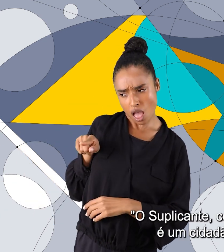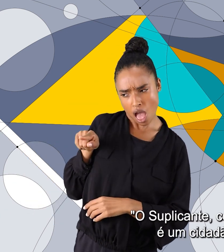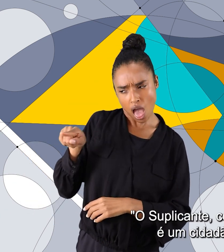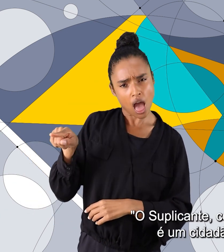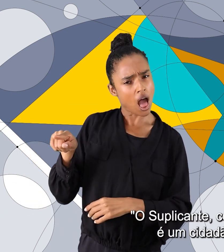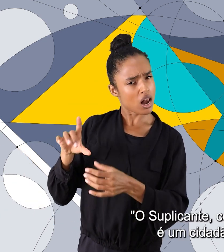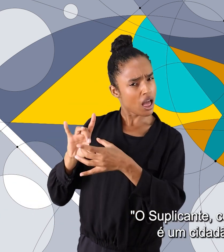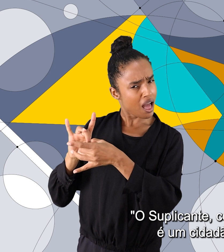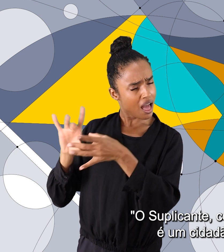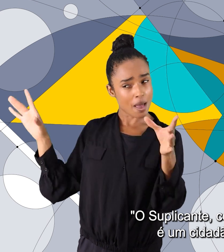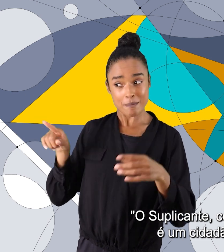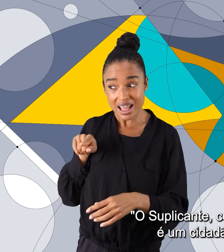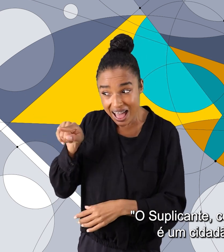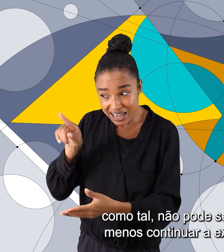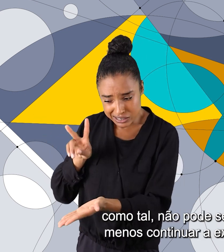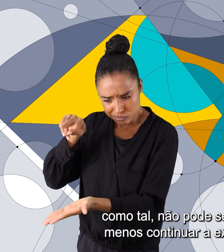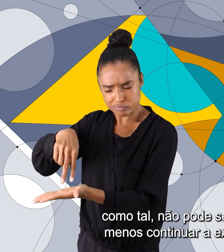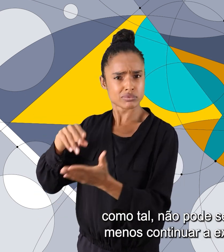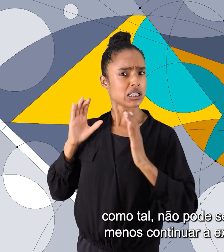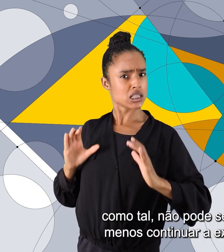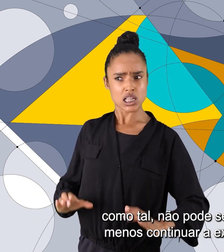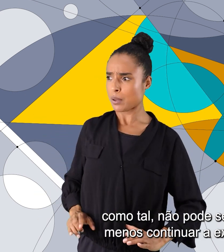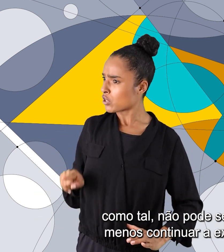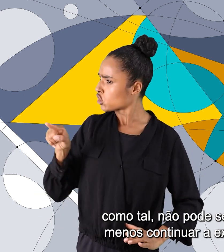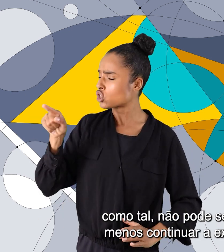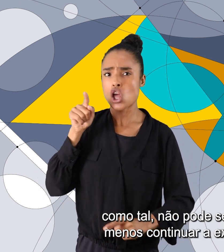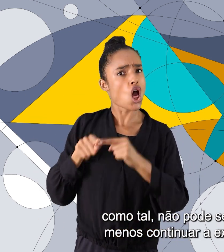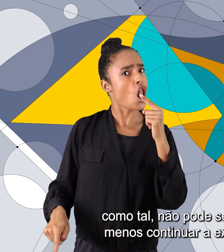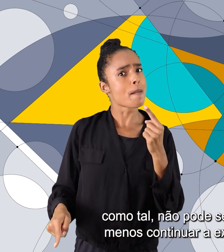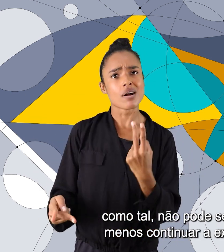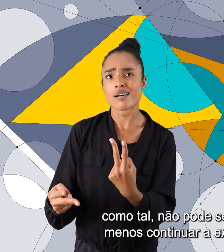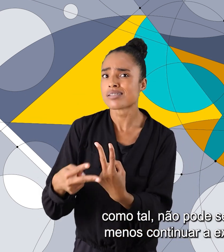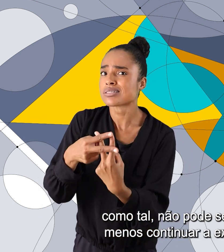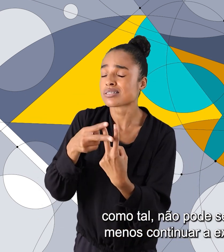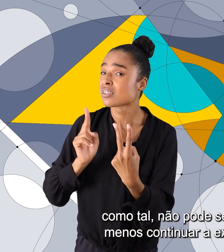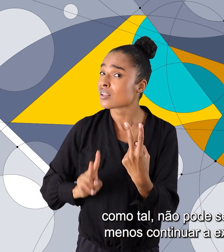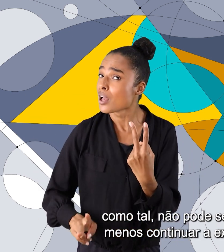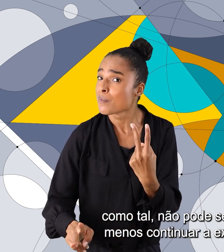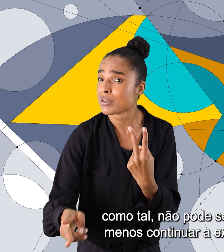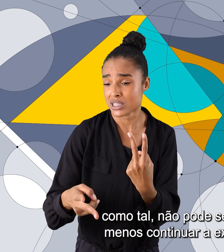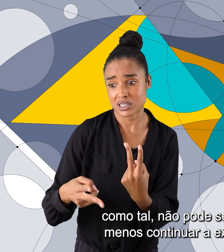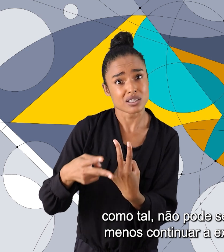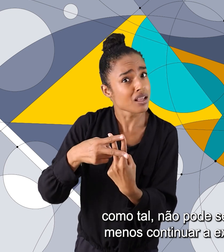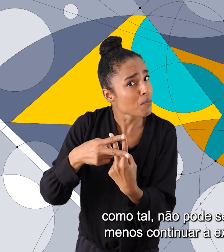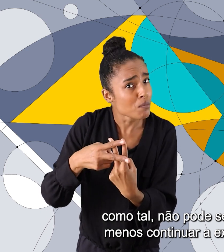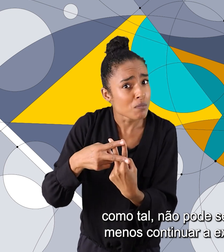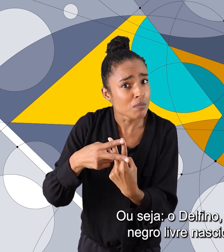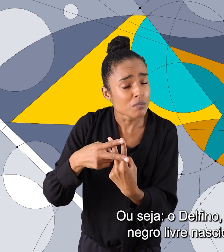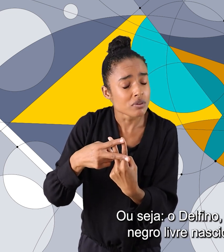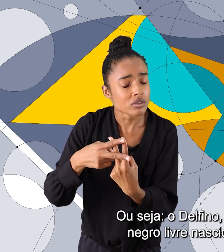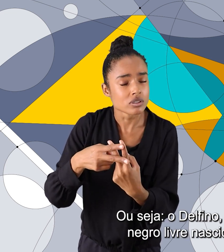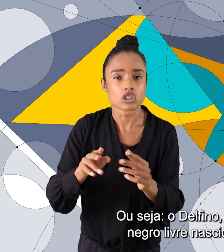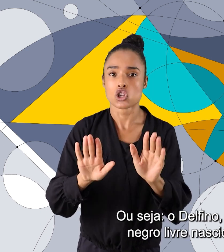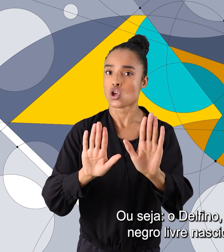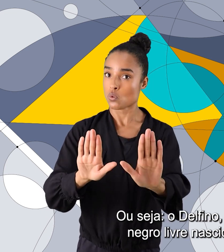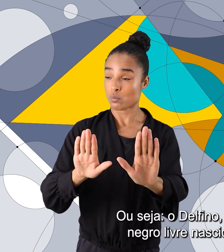como liberto, é um cidadão, que como tal não pode ser preso e muito menos continuar a existir em prisão. Ou